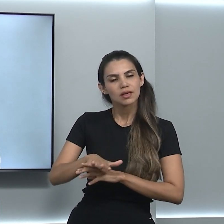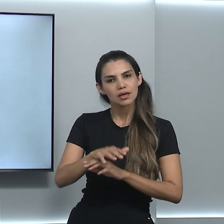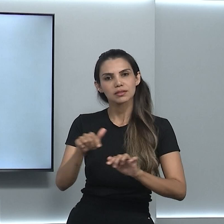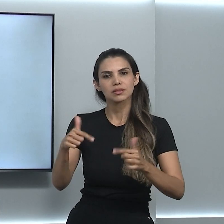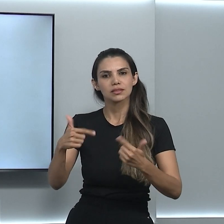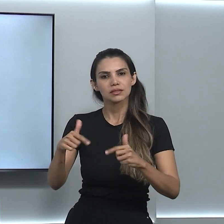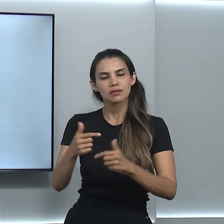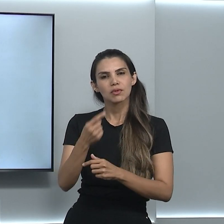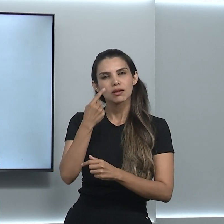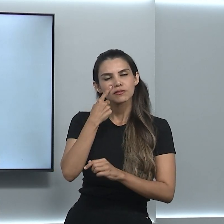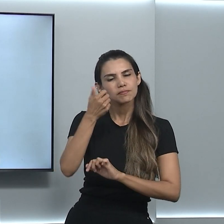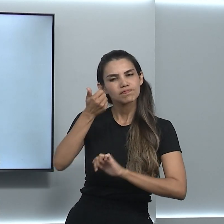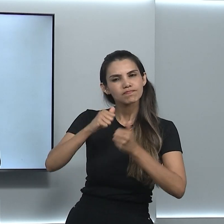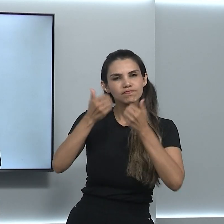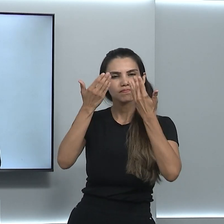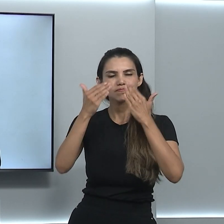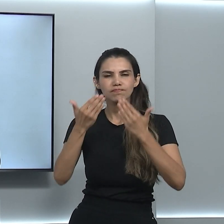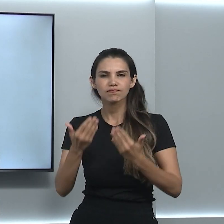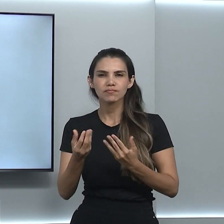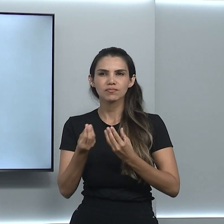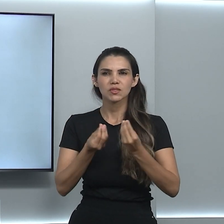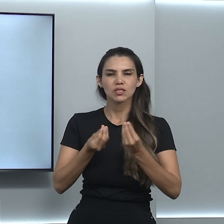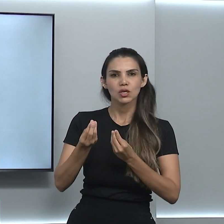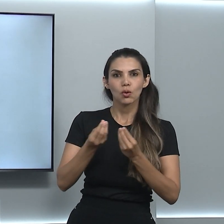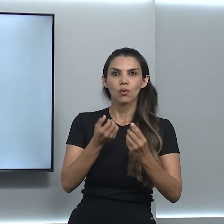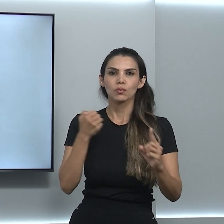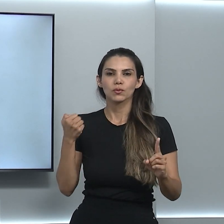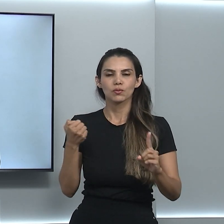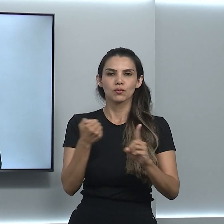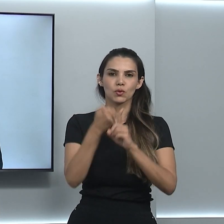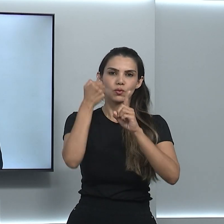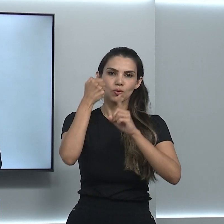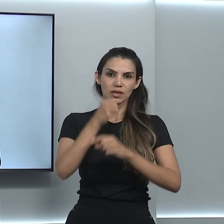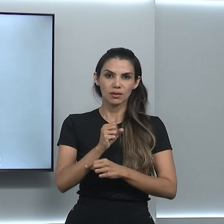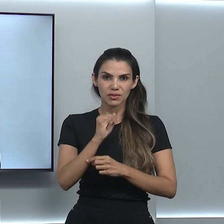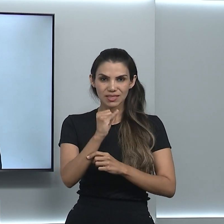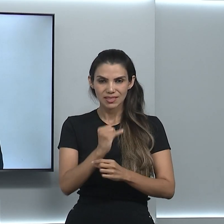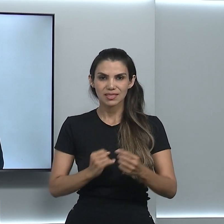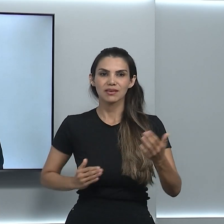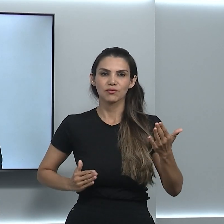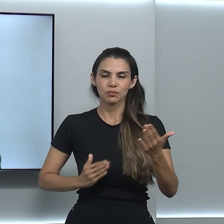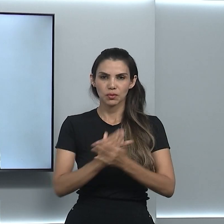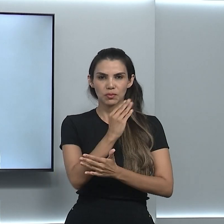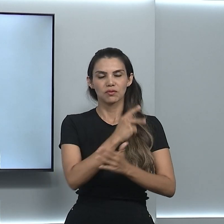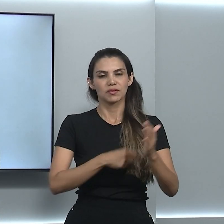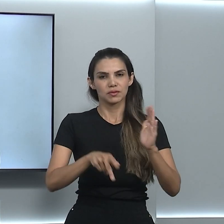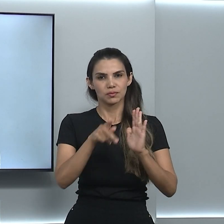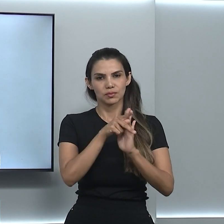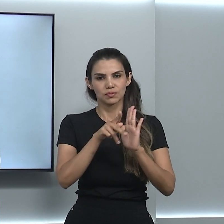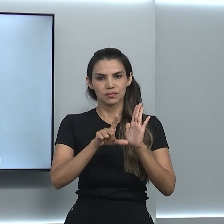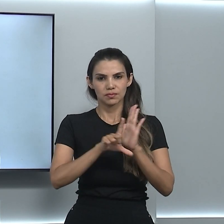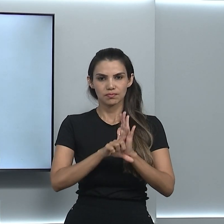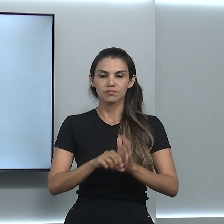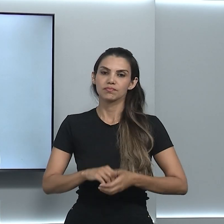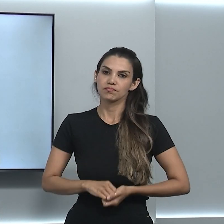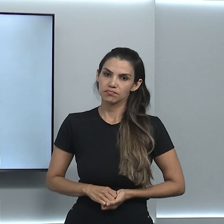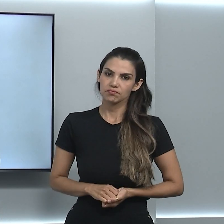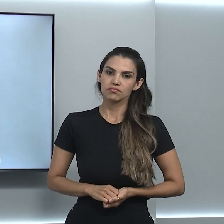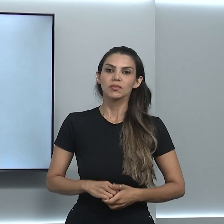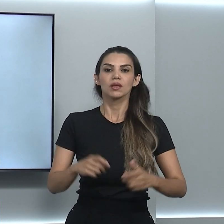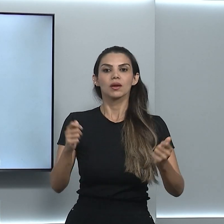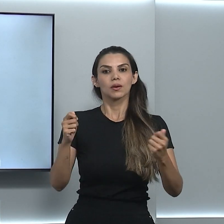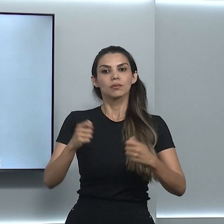atual cenário das discussões e quais serão os impactos sentidos caso a PEC se torne uma lei. É possível sim que isso reflita